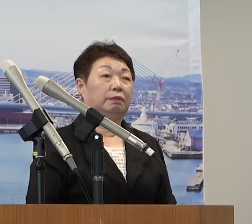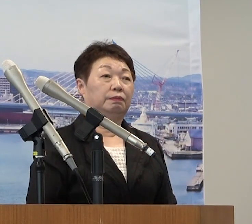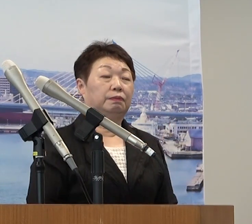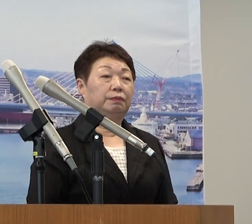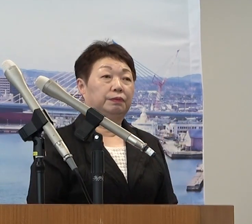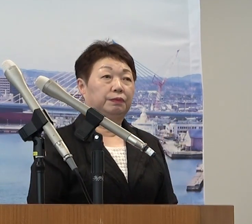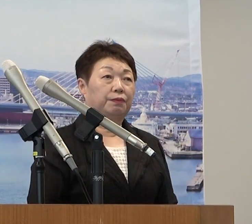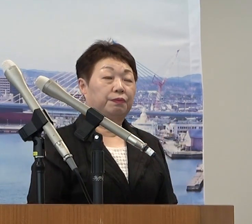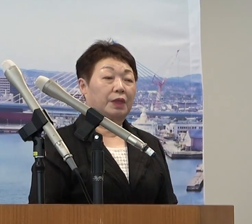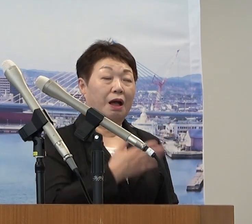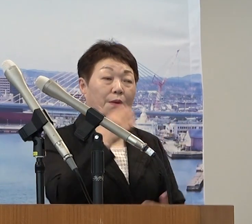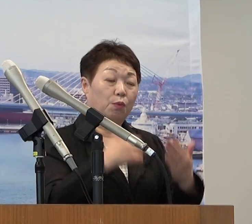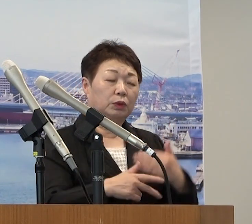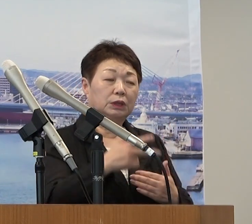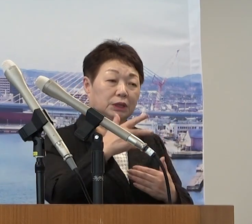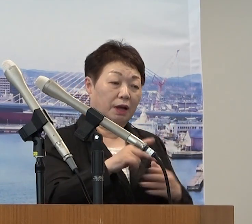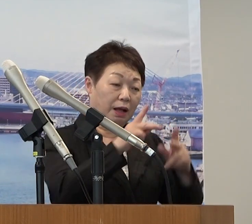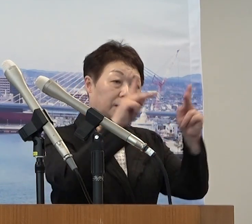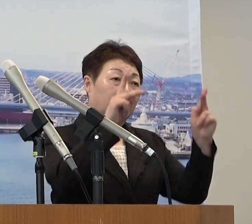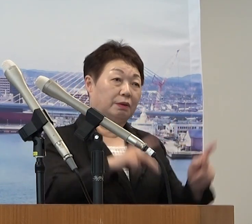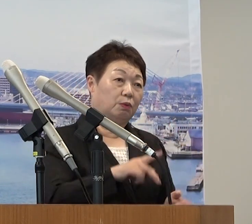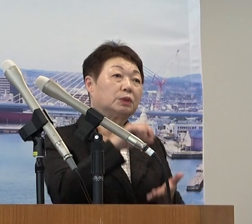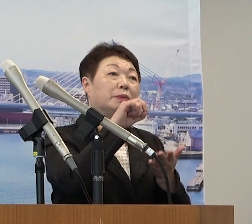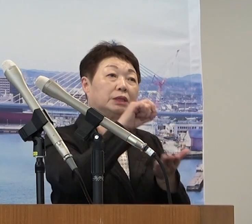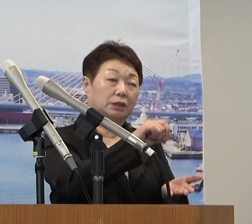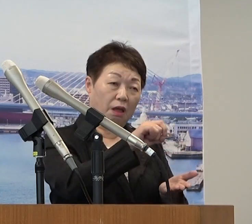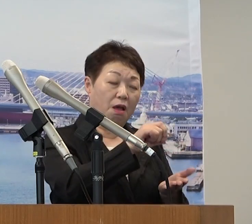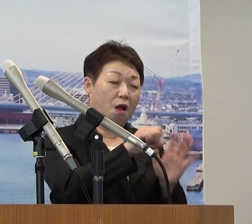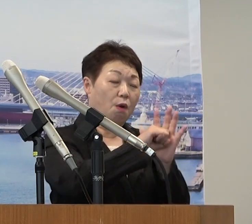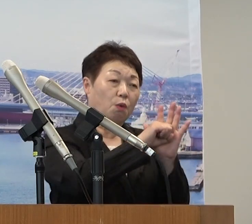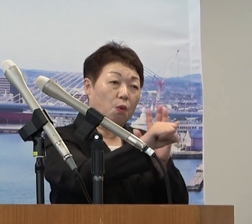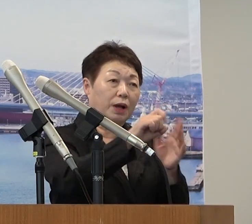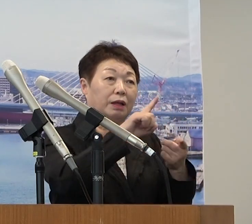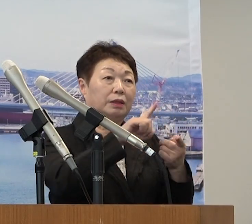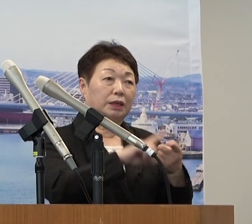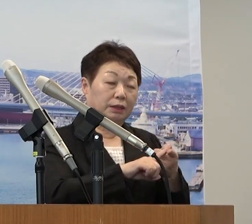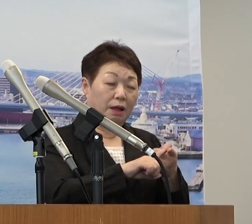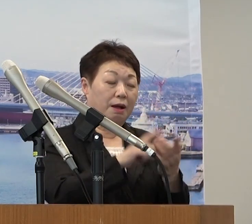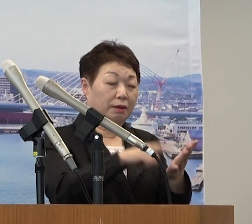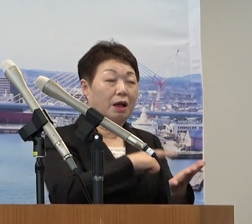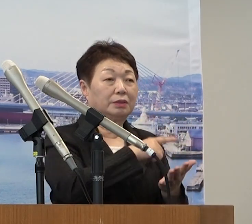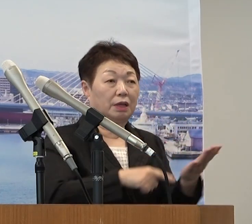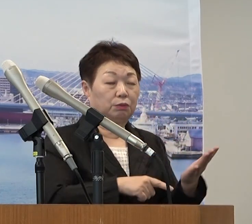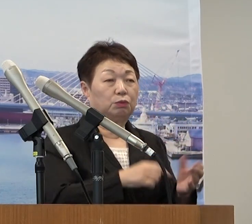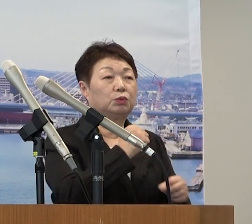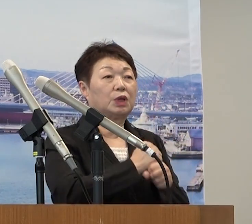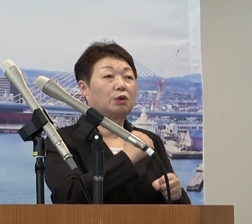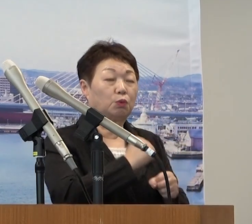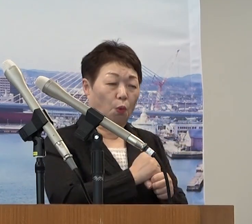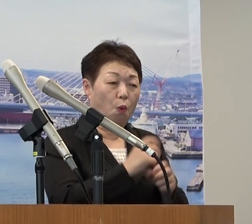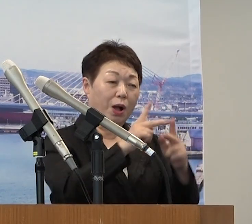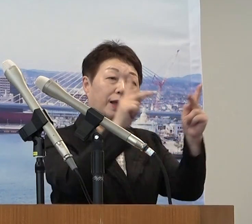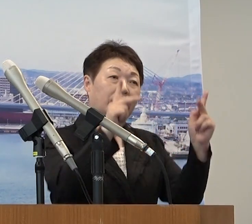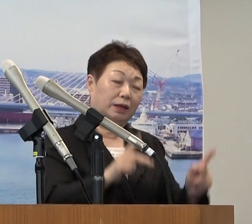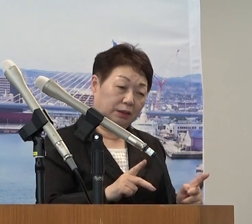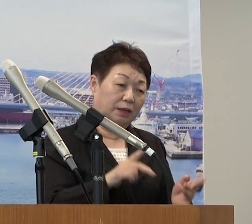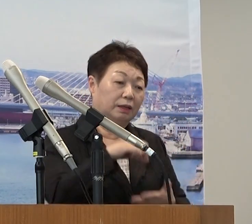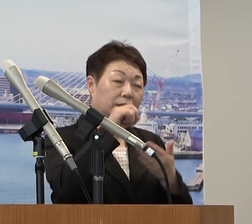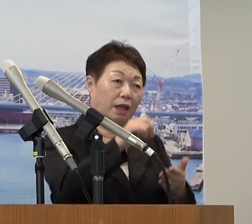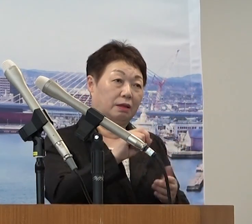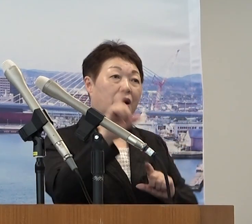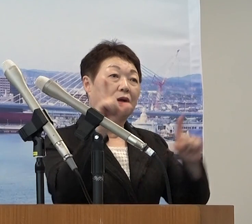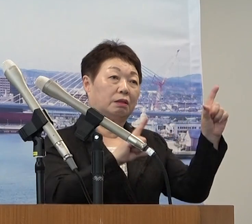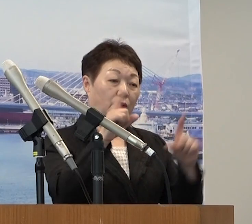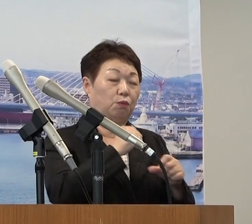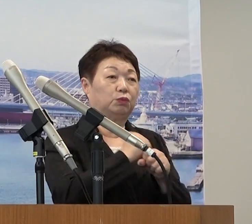また本市が課題をお示しし効果的な解決策を提案いただく課題提案型を設